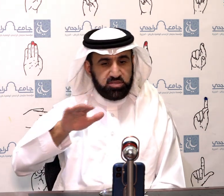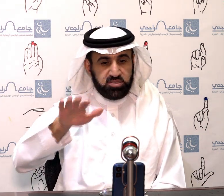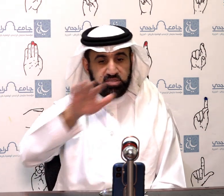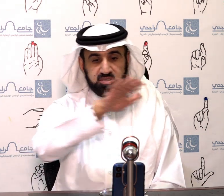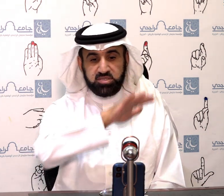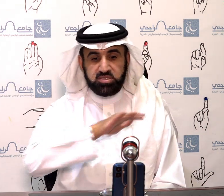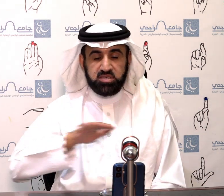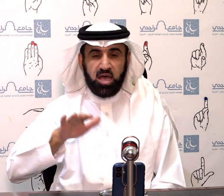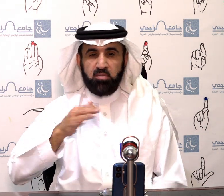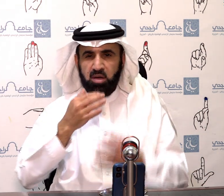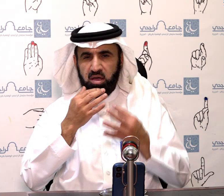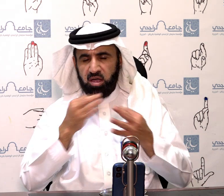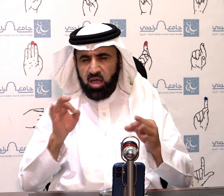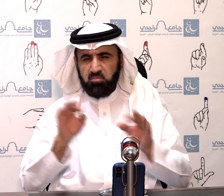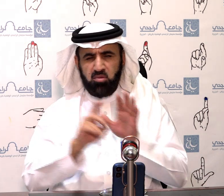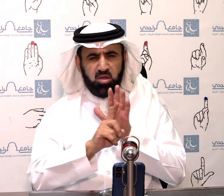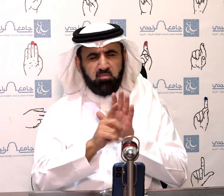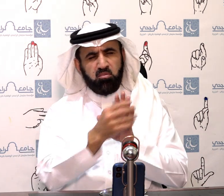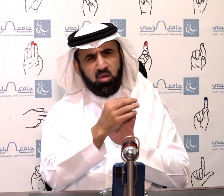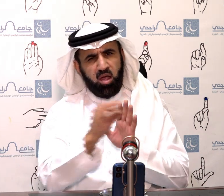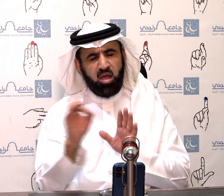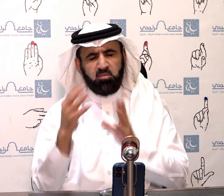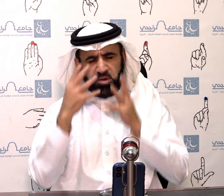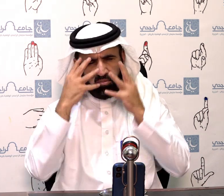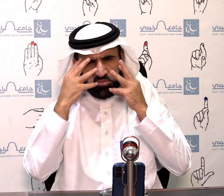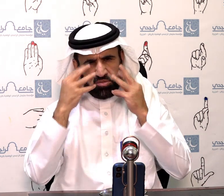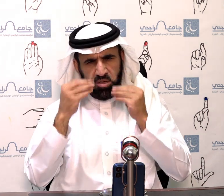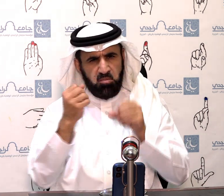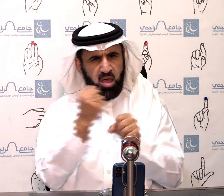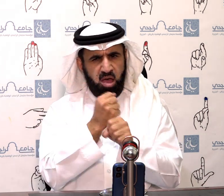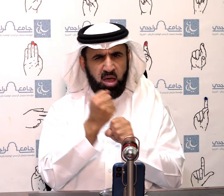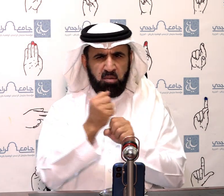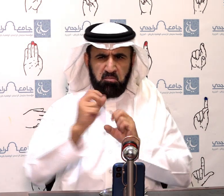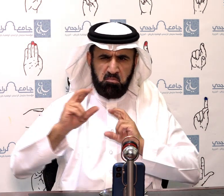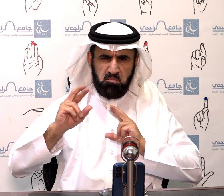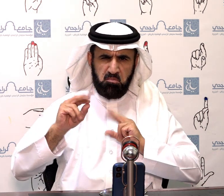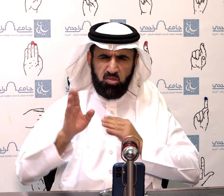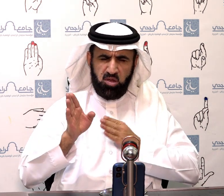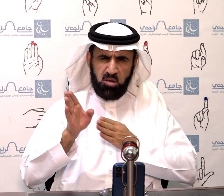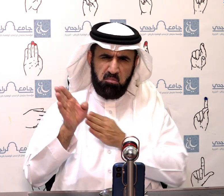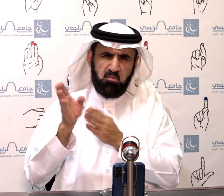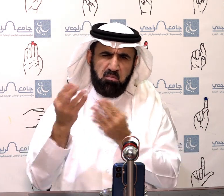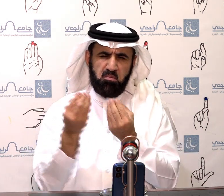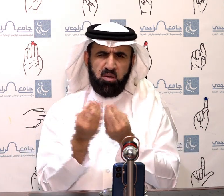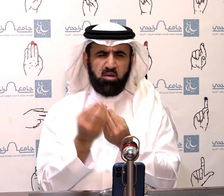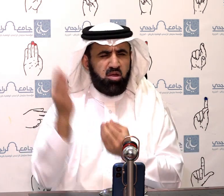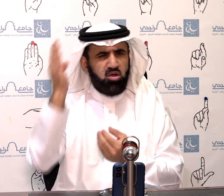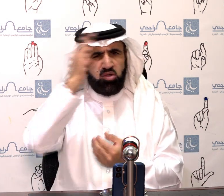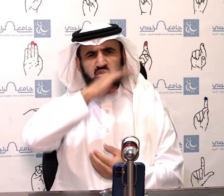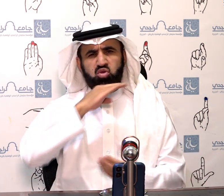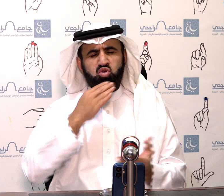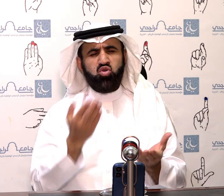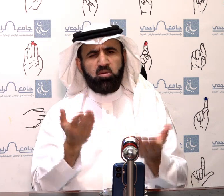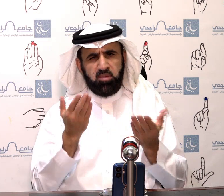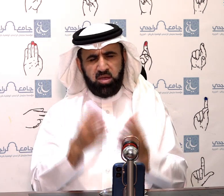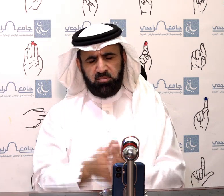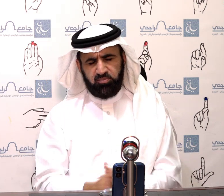الراشدين والأئمة المهديين ومن سار على دربهم وسلك طريقتهم إلى يوم الدين. اللهم